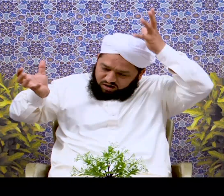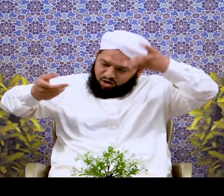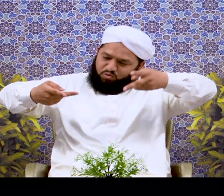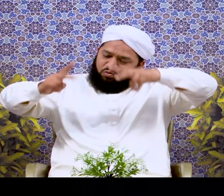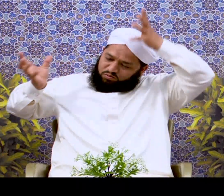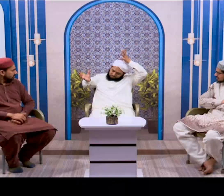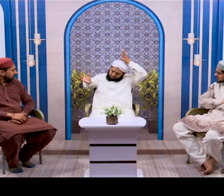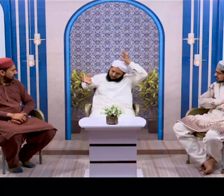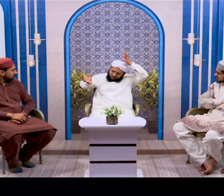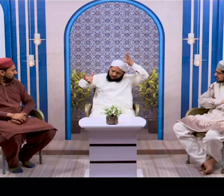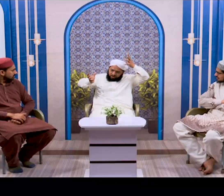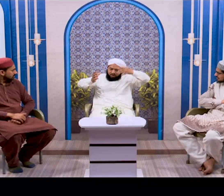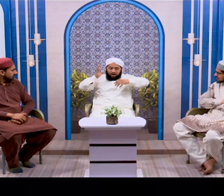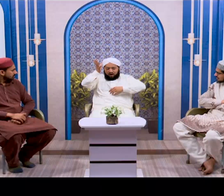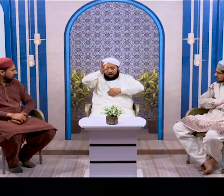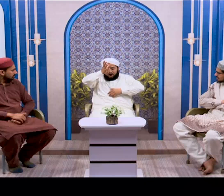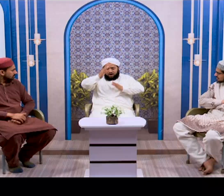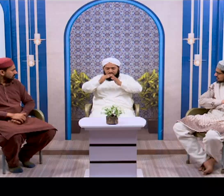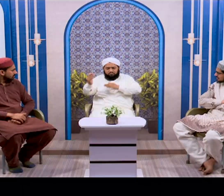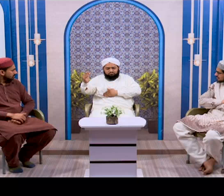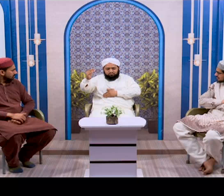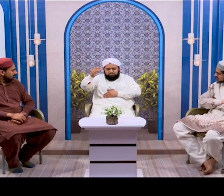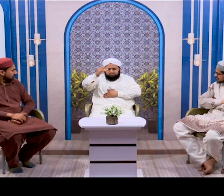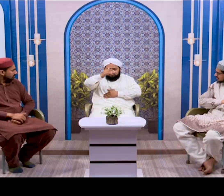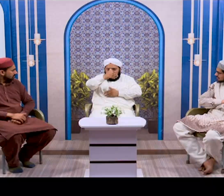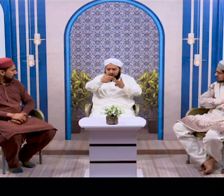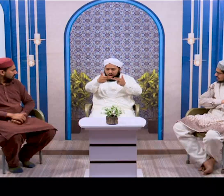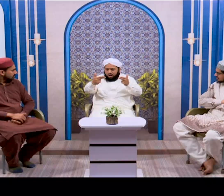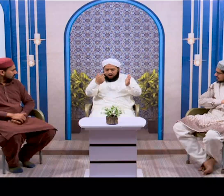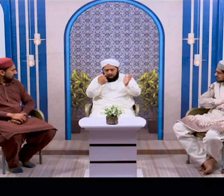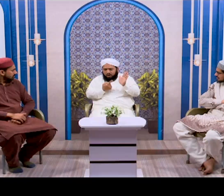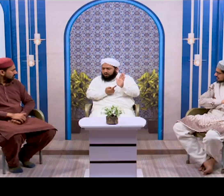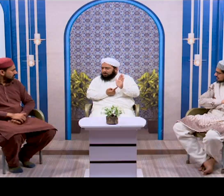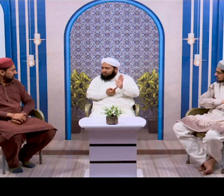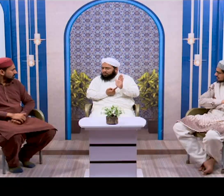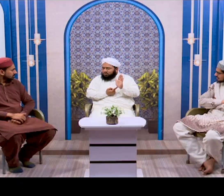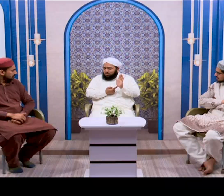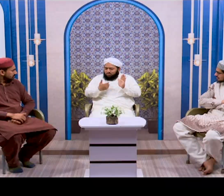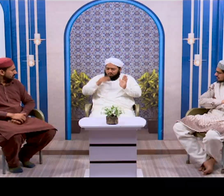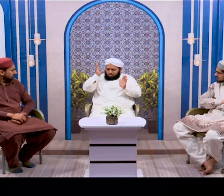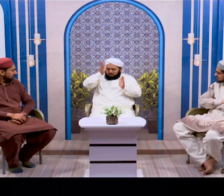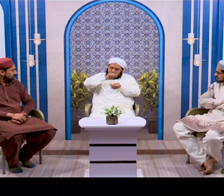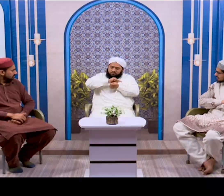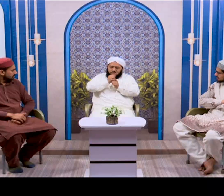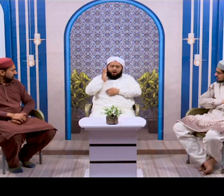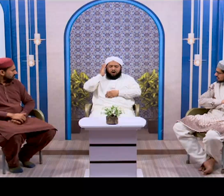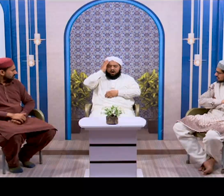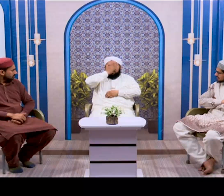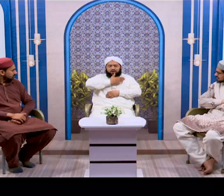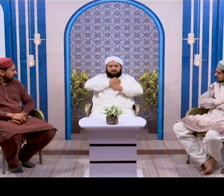تھیلا اپنے کندھوں پر اٹھائے اے غیر مسلم کے پاس آئیں گے۔ یہ کہہ کر اس غیر مسلم نے کلمہ پڑھا